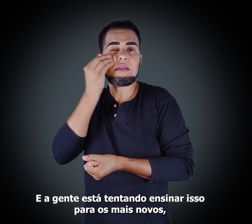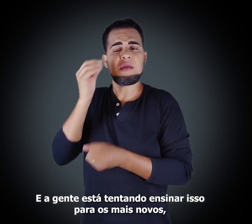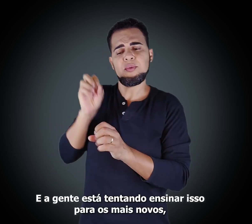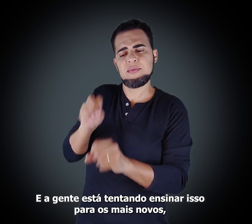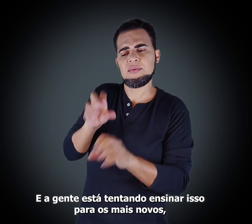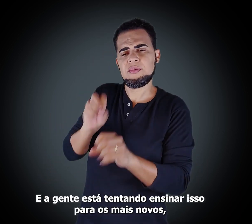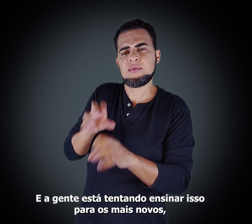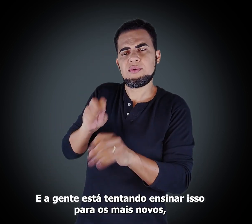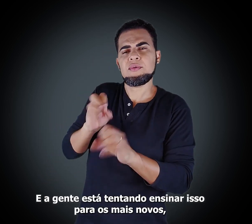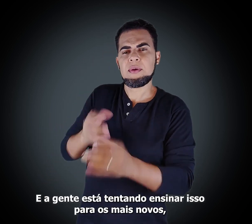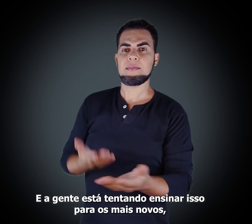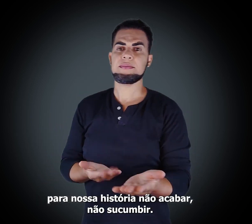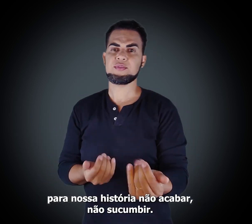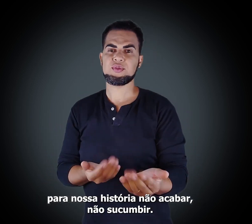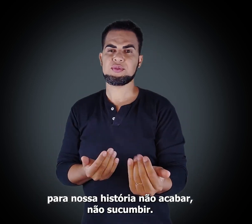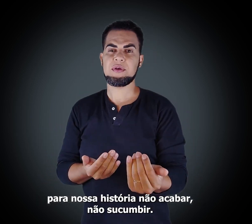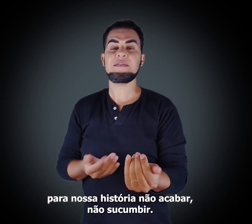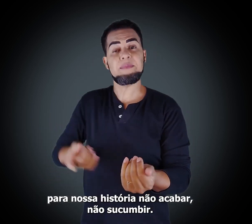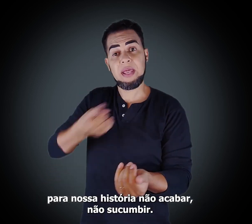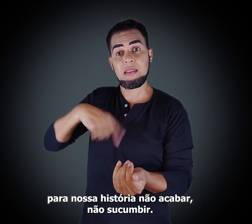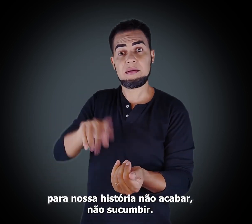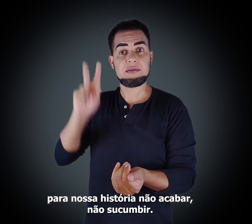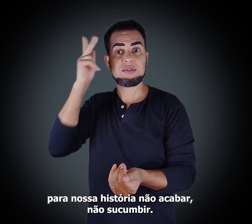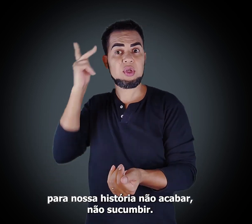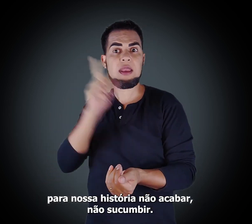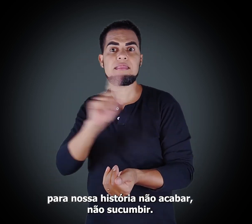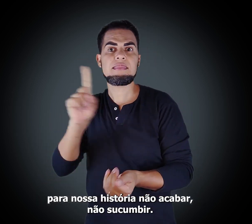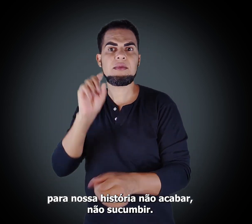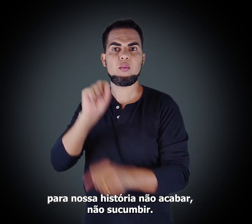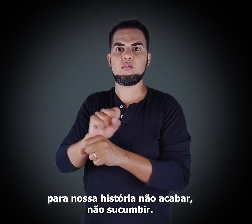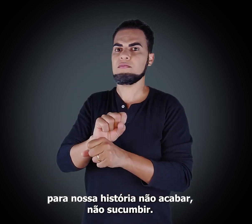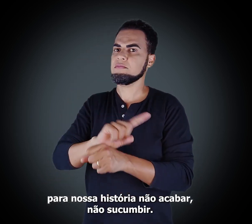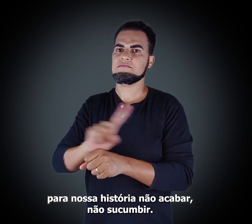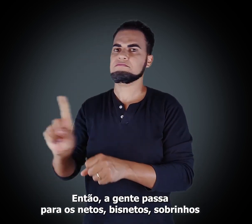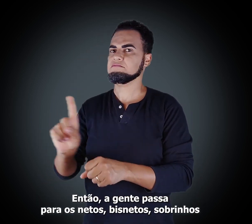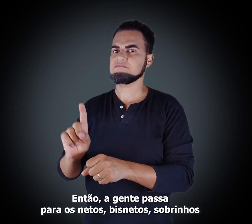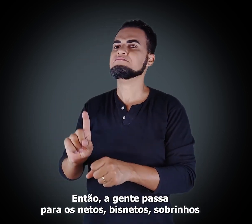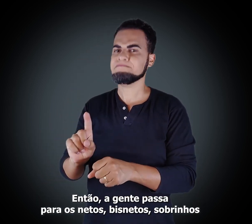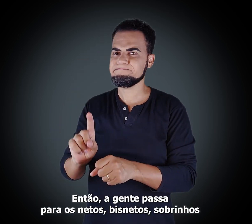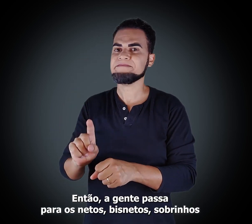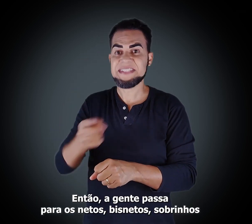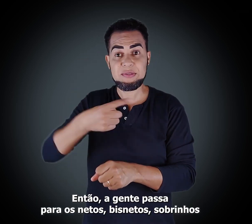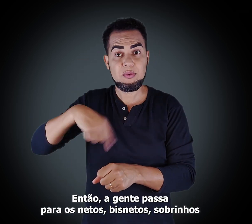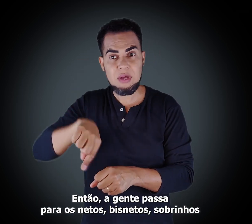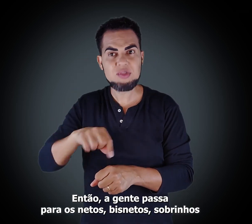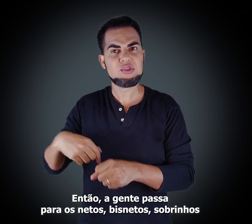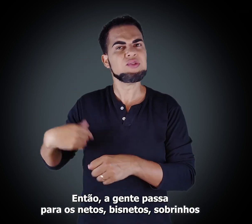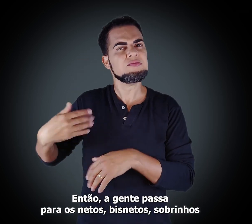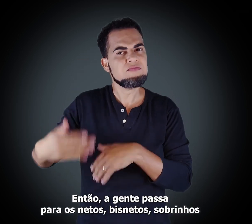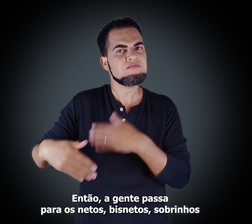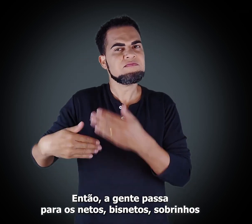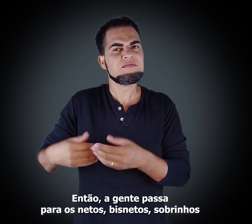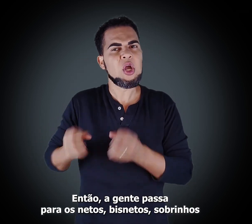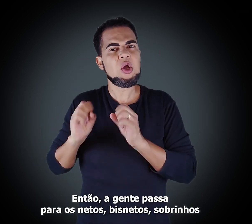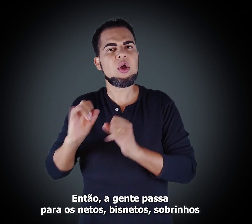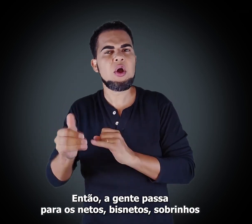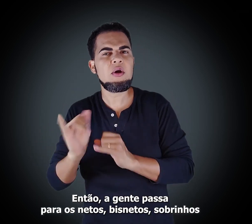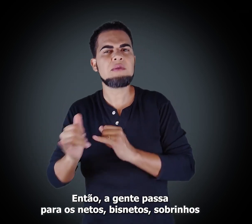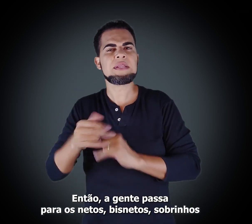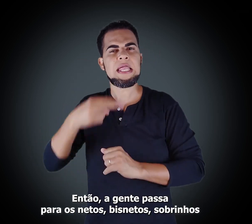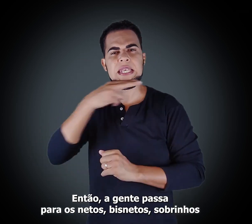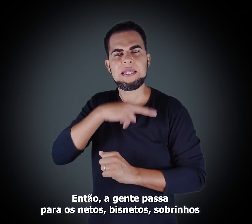tentando ensinar isso para os mais novos, para a nossa história não acabar, não sucumbir, né? Então a gente passa para os